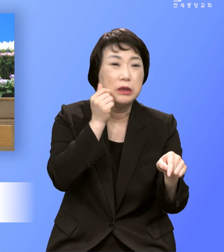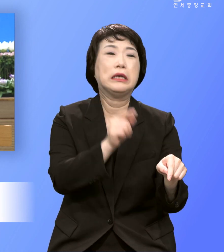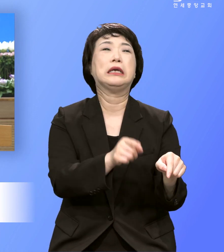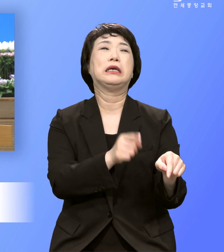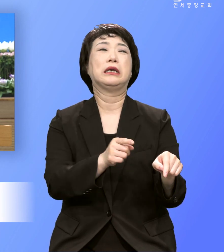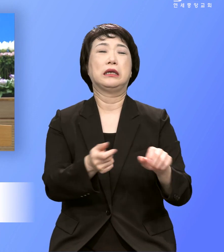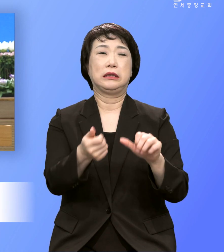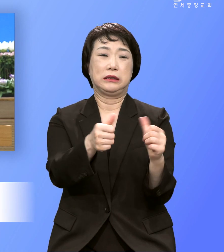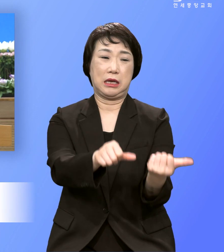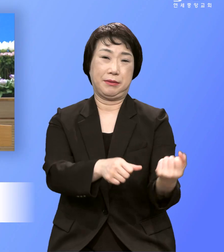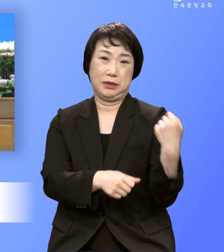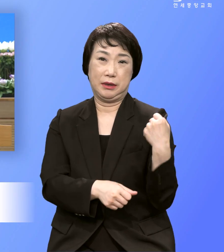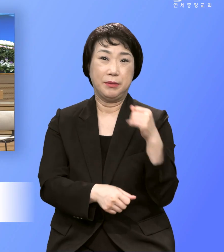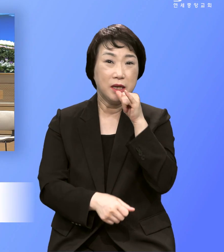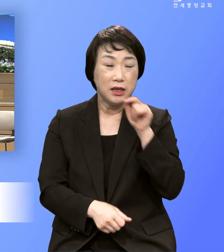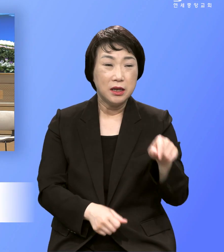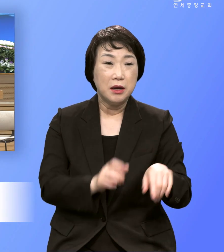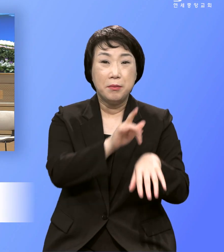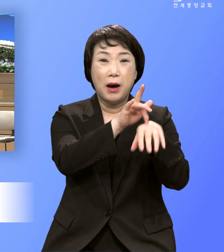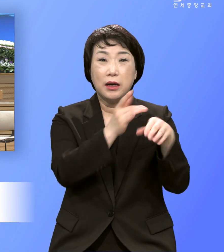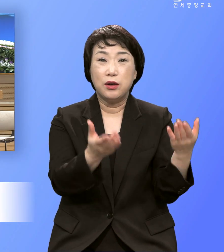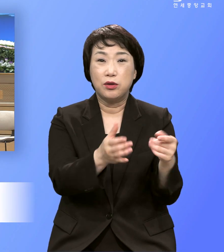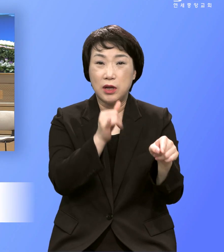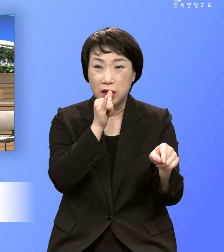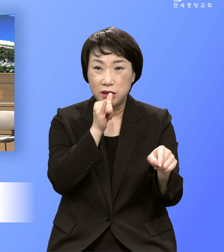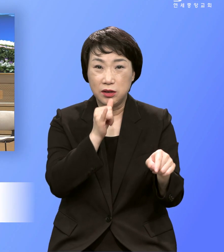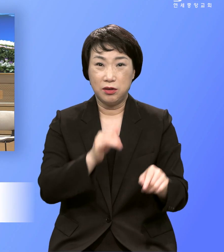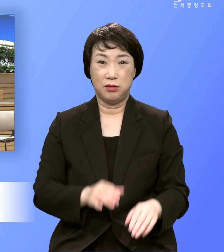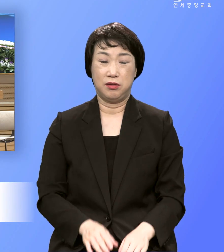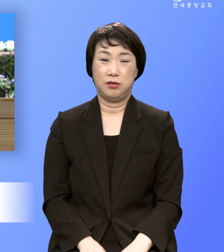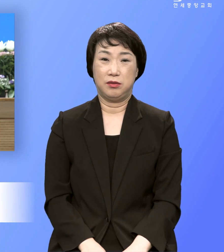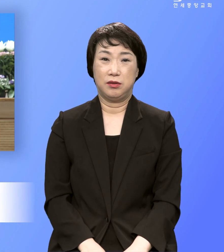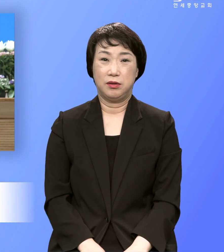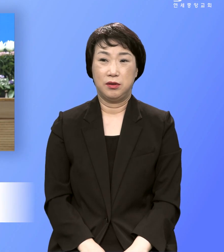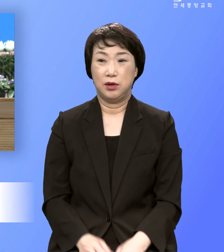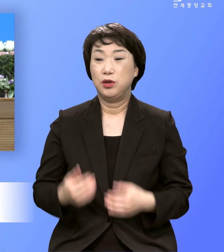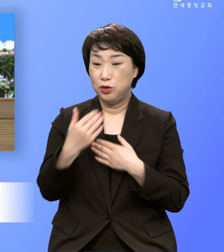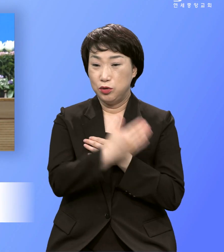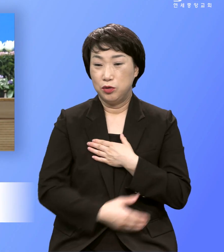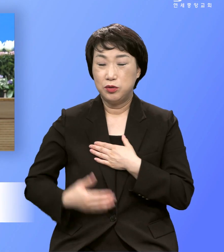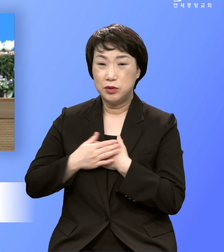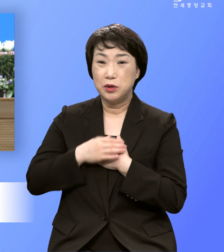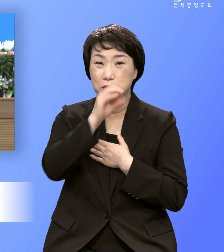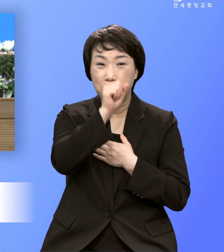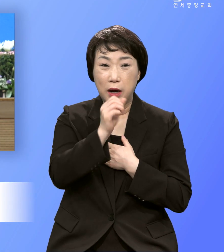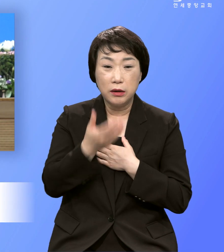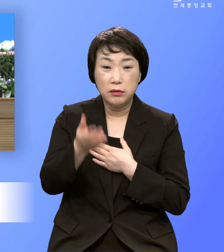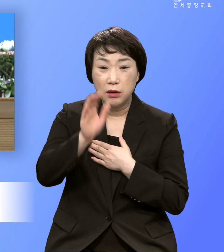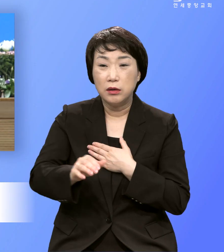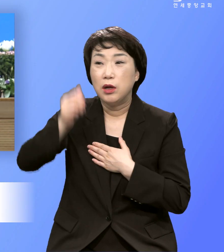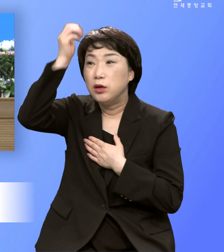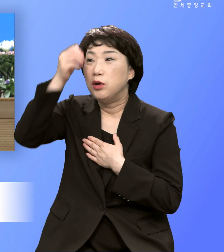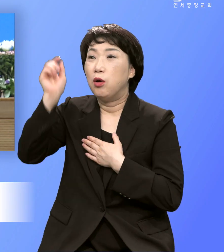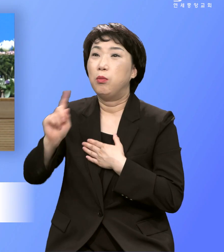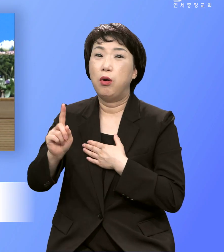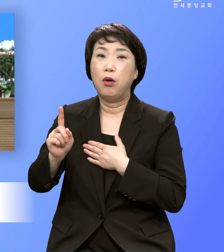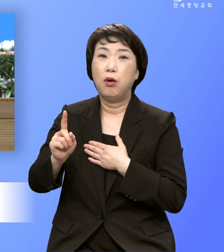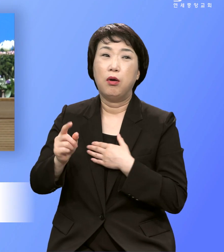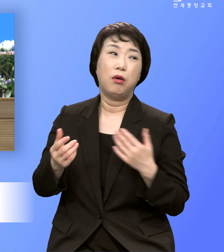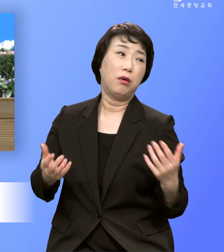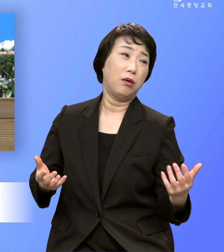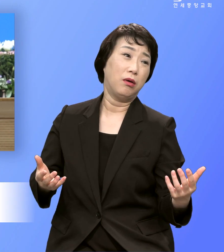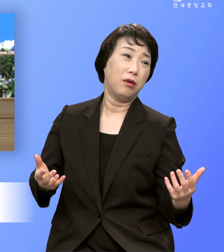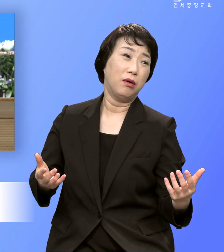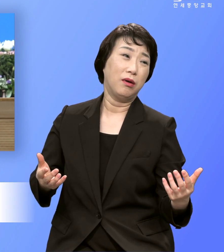그님이 사망의 세력을 가진 마귀 역사인데, 육신은 좋은데 영혼에게는